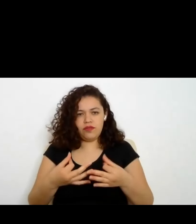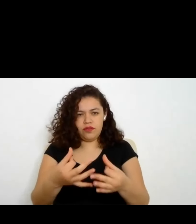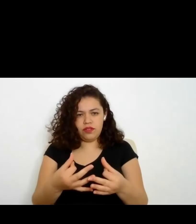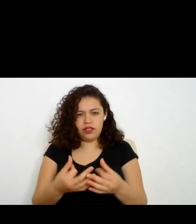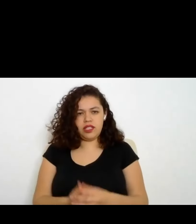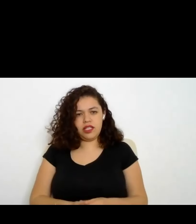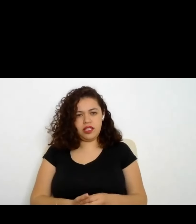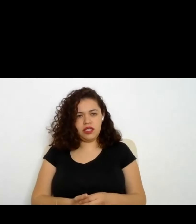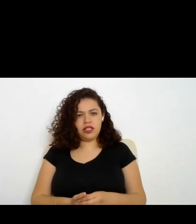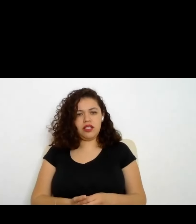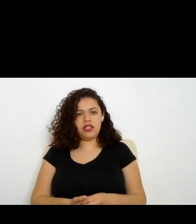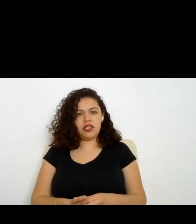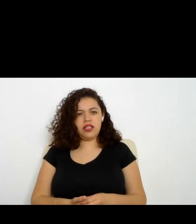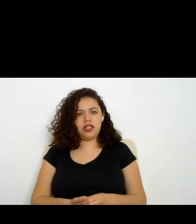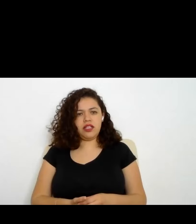rector que